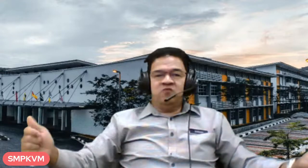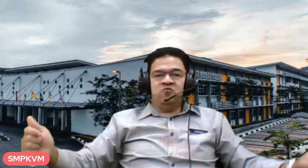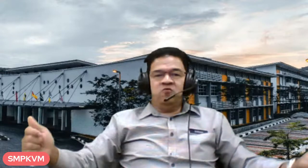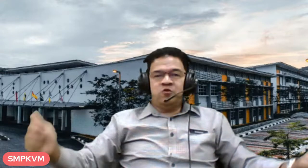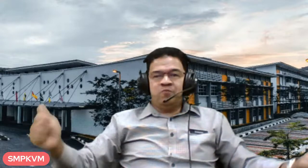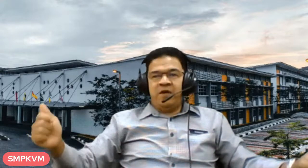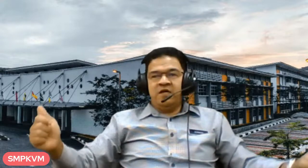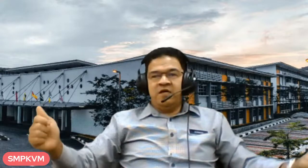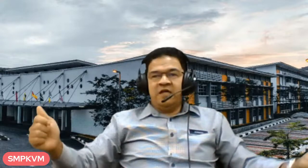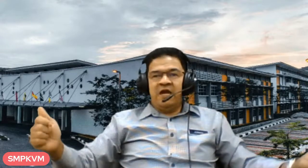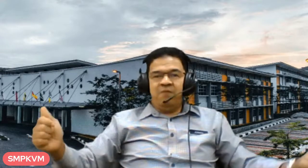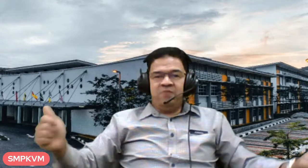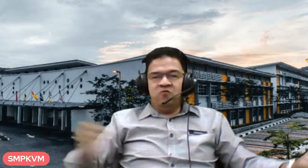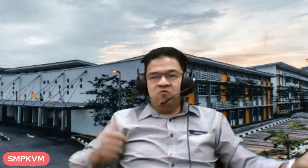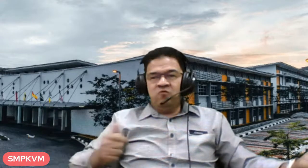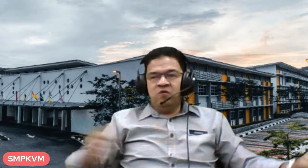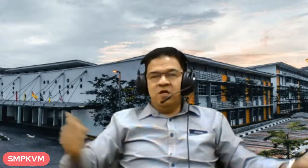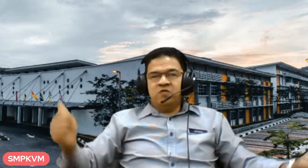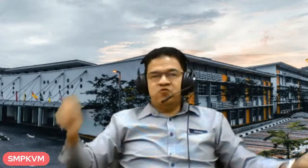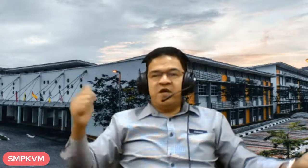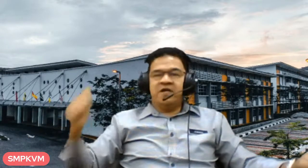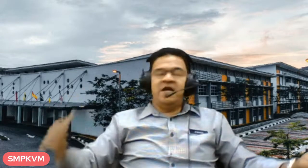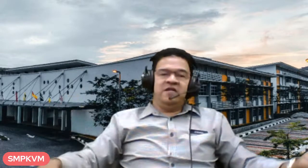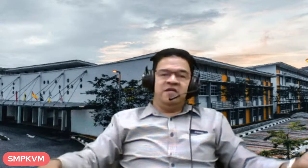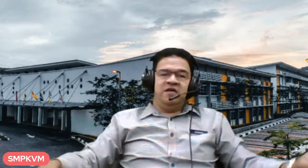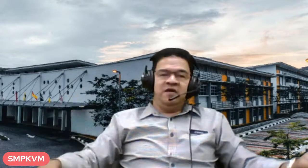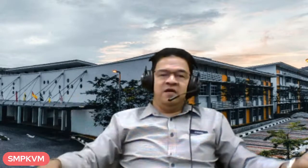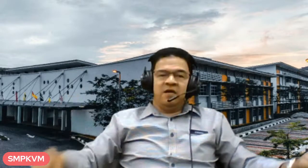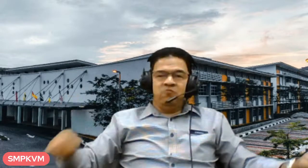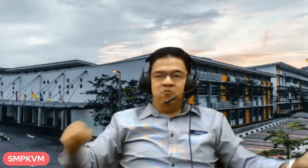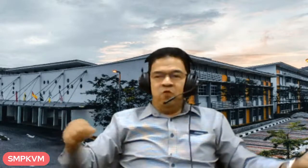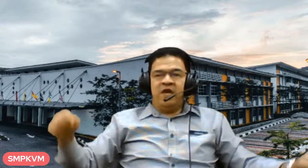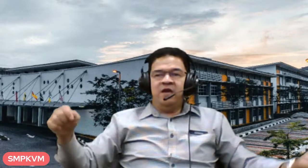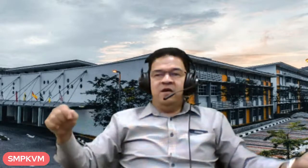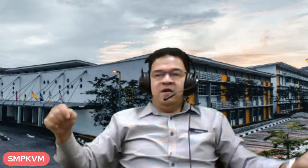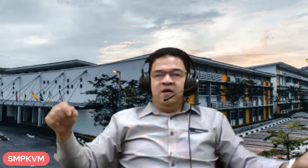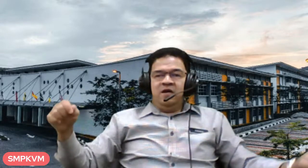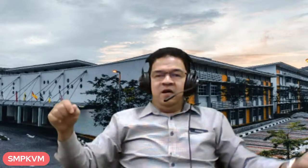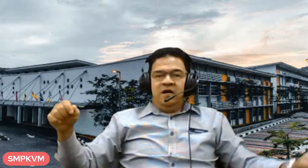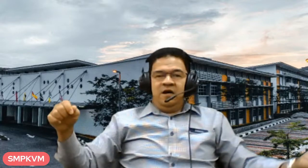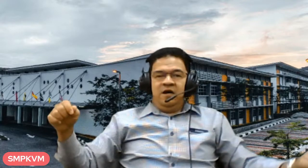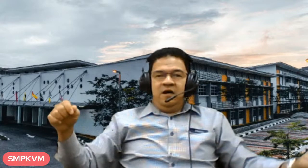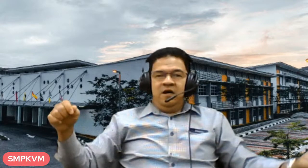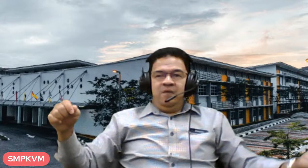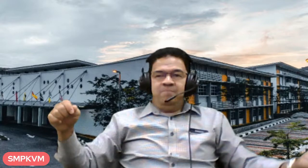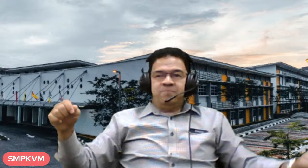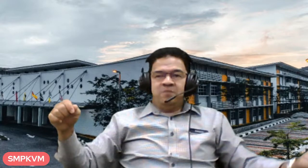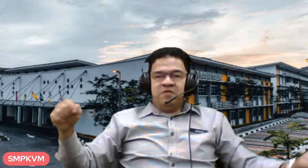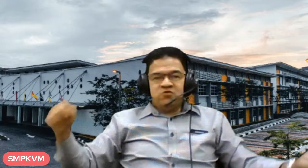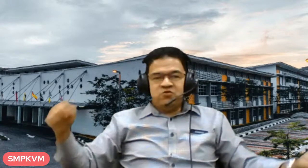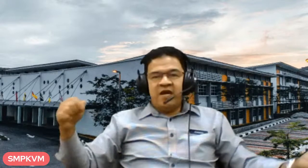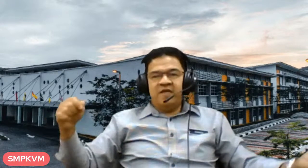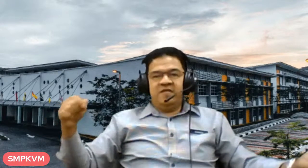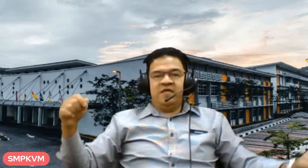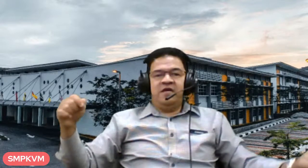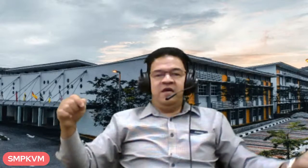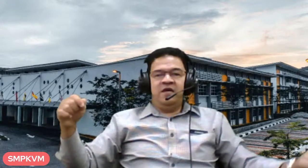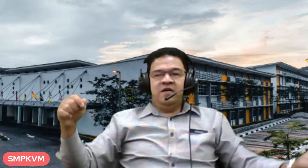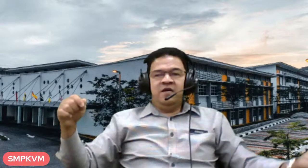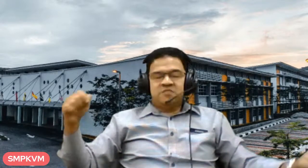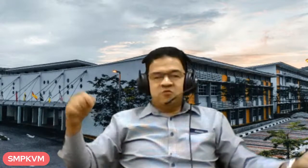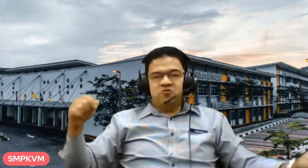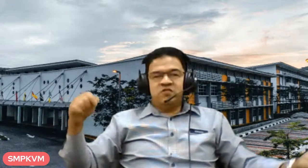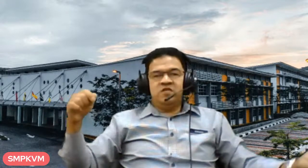pesanan cegos supaya dalam minggu V kenal ini kamu boleh eh menyesuaikan